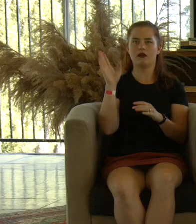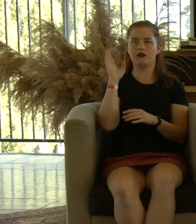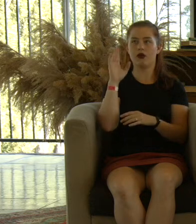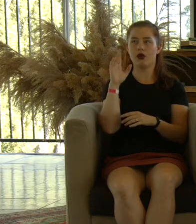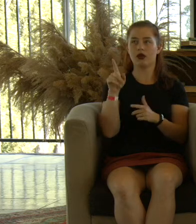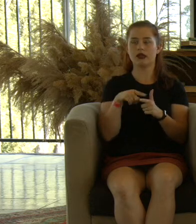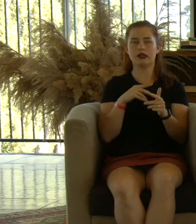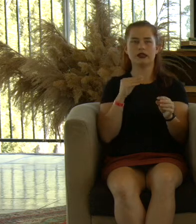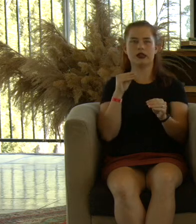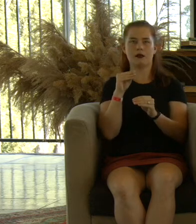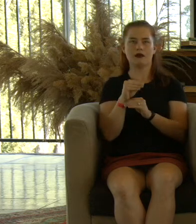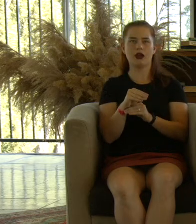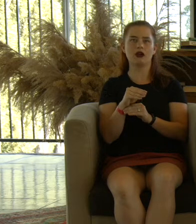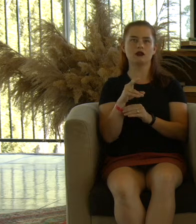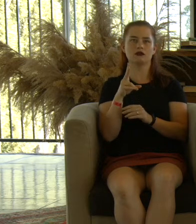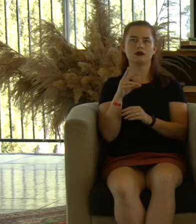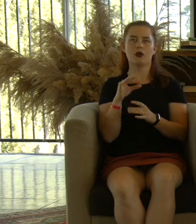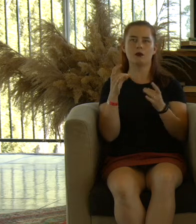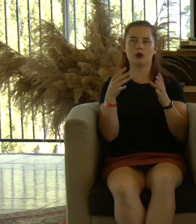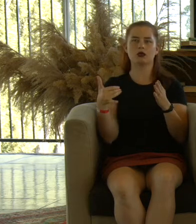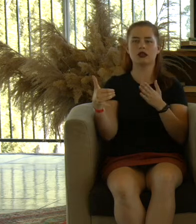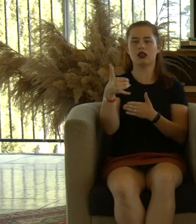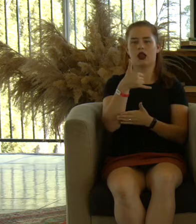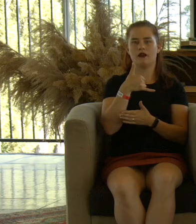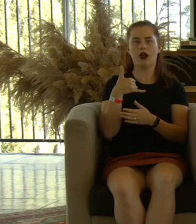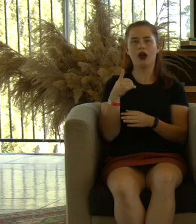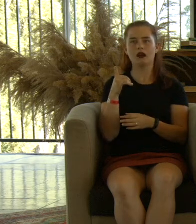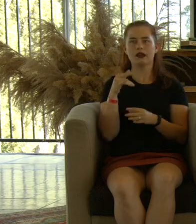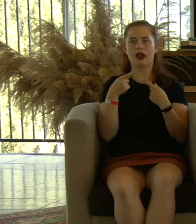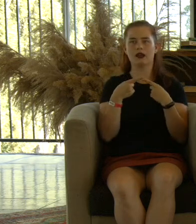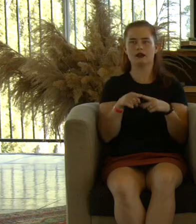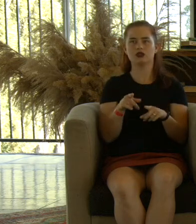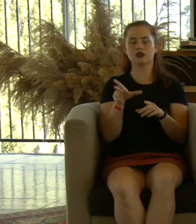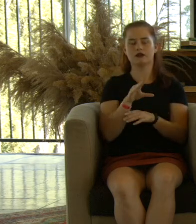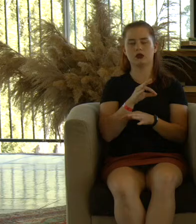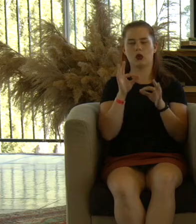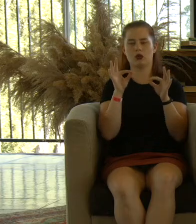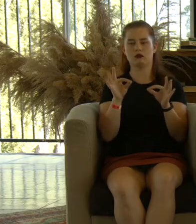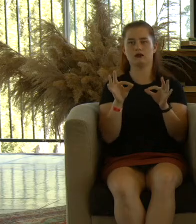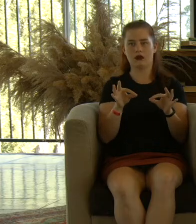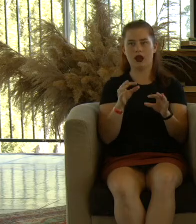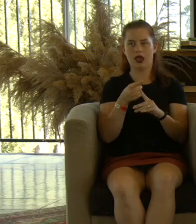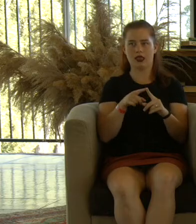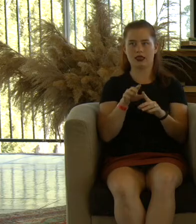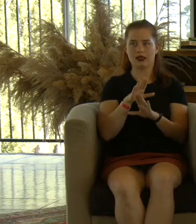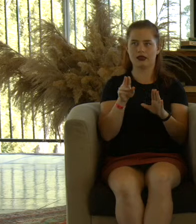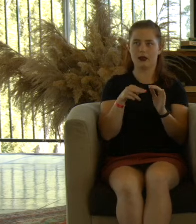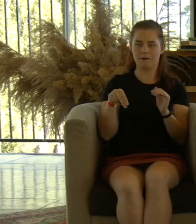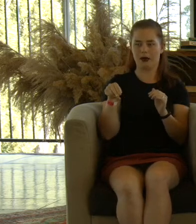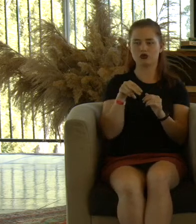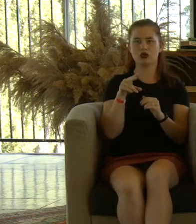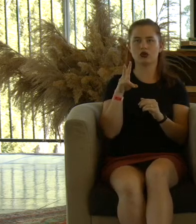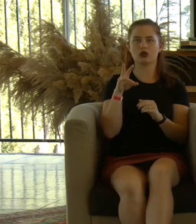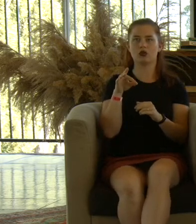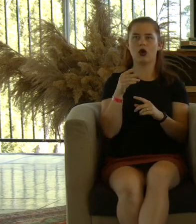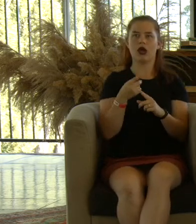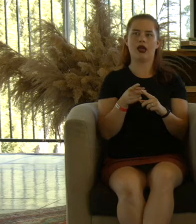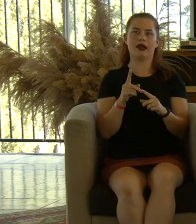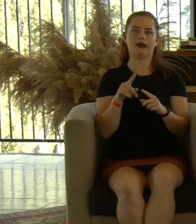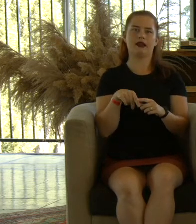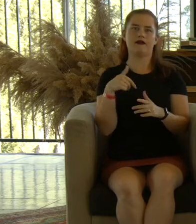добавляют, если такой бал в цистернах приходит, и просто разливают. То есть технически это все нормально. Это не порошок, это, ну, в основном это